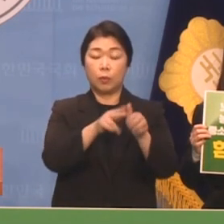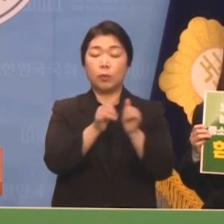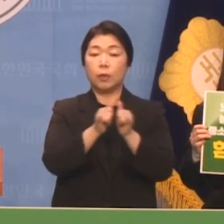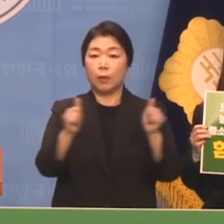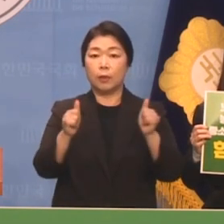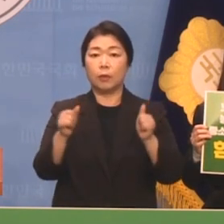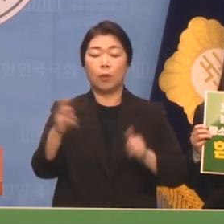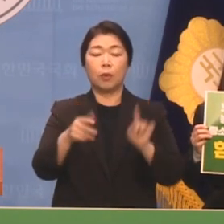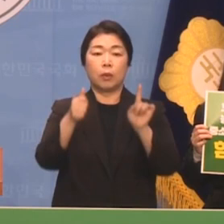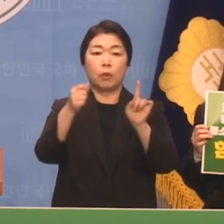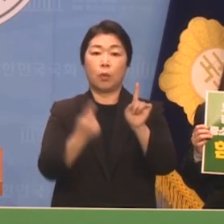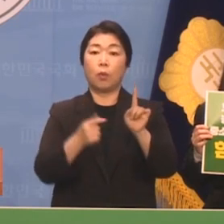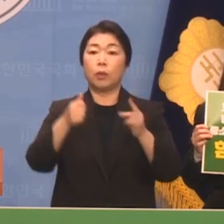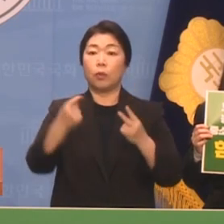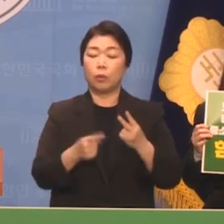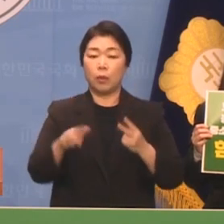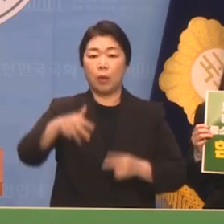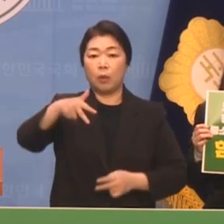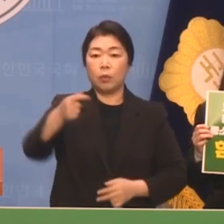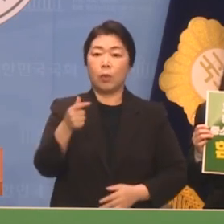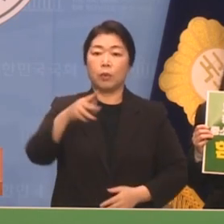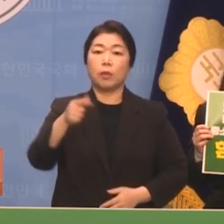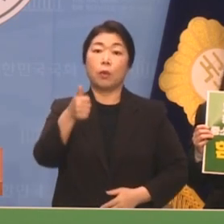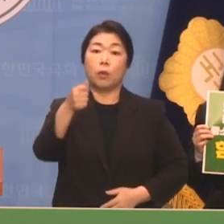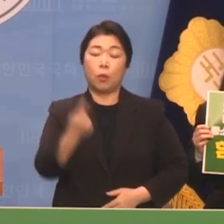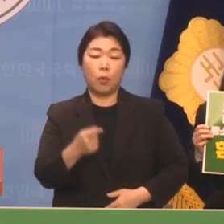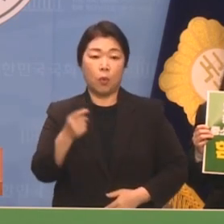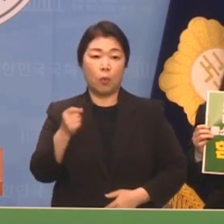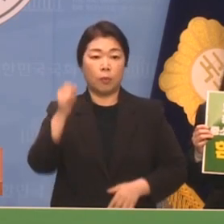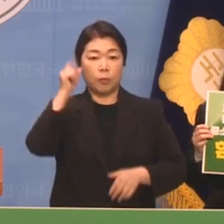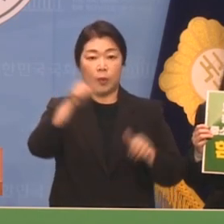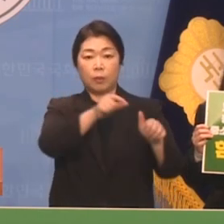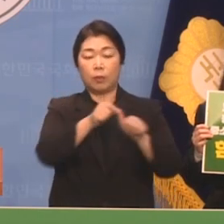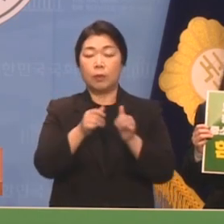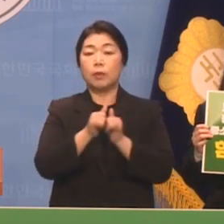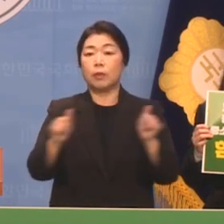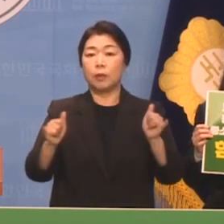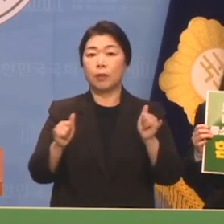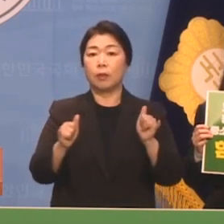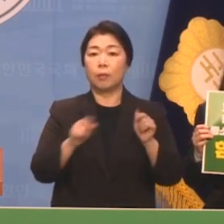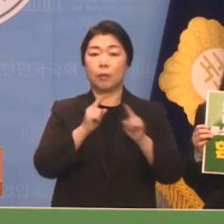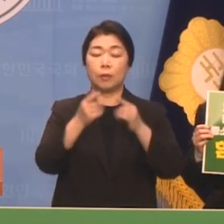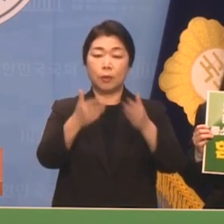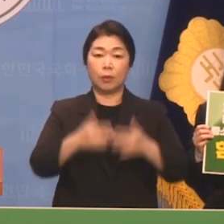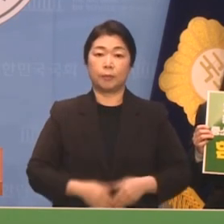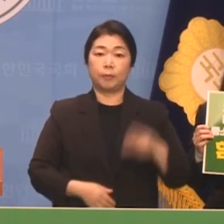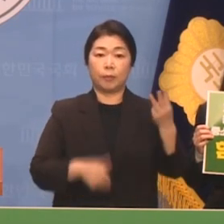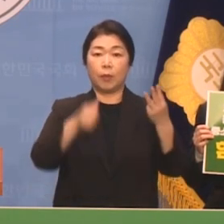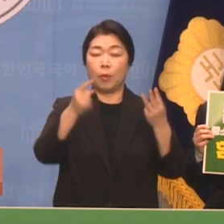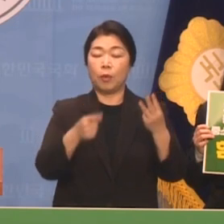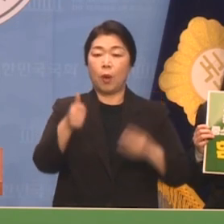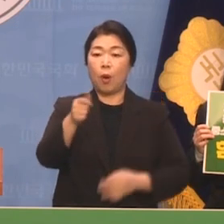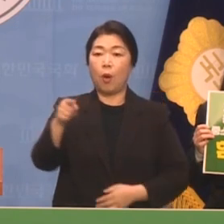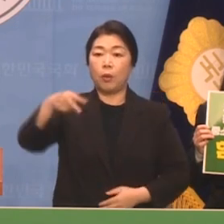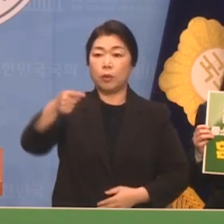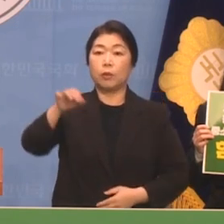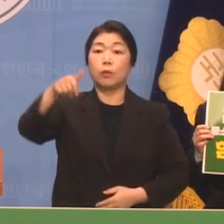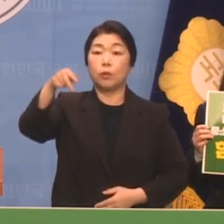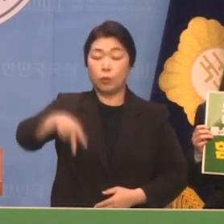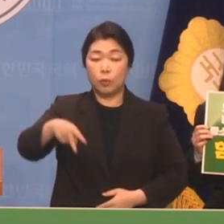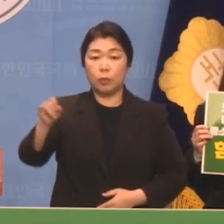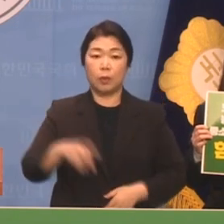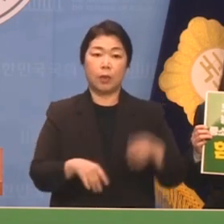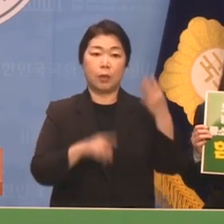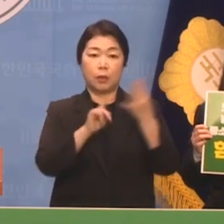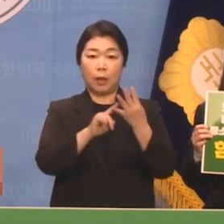1호, 2호 공약은 조천호 대기과학자, 영입인재 1호께서 해주시겠습니다. 3호 공약은 허승규 녹색 부대표,